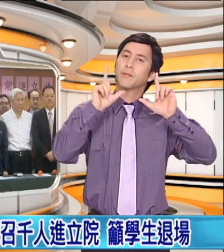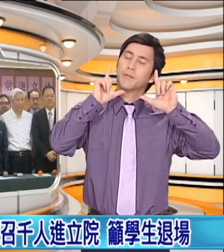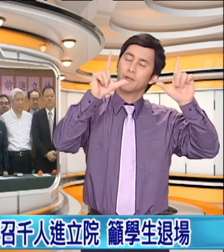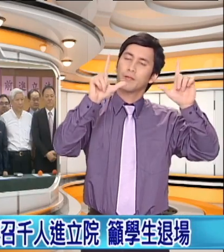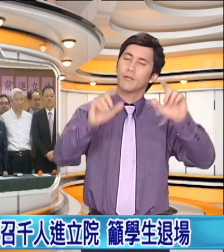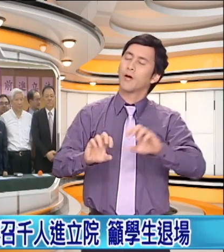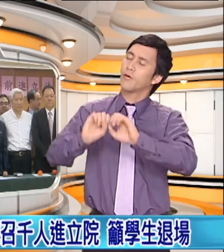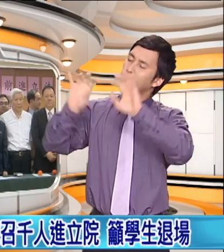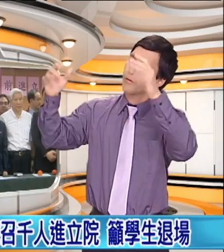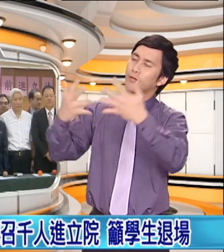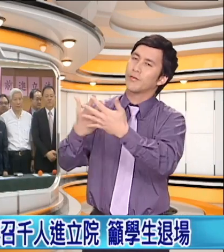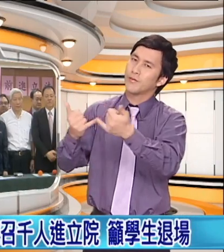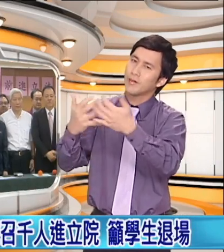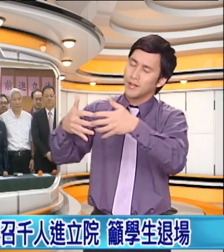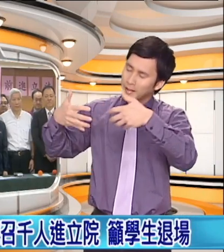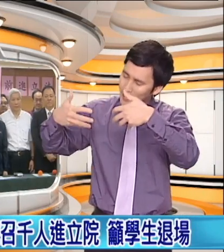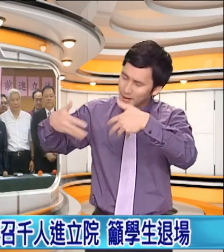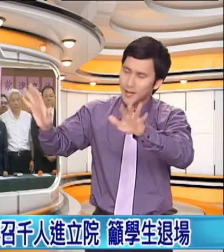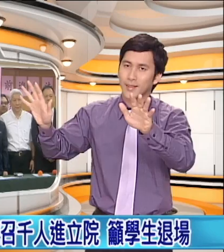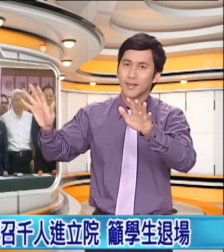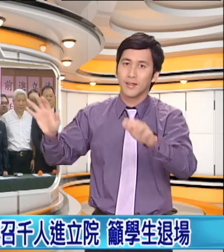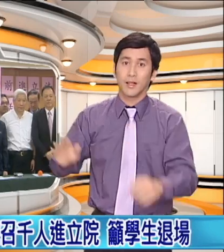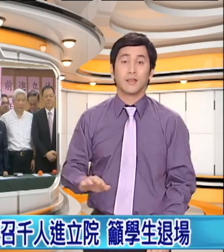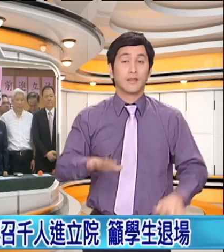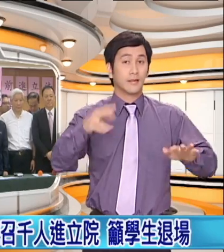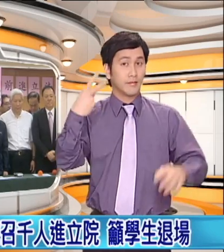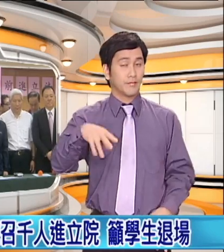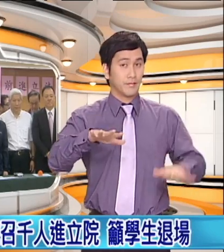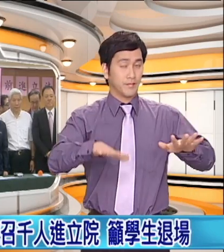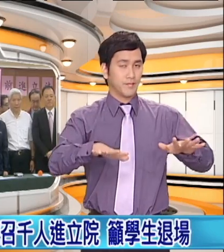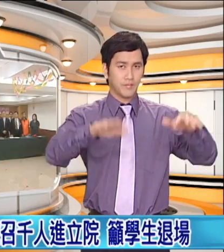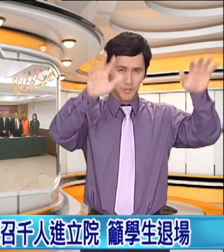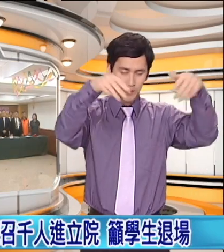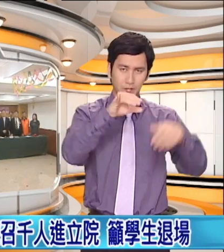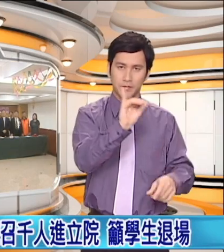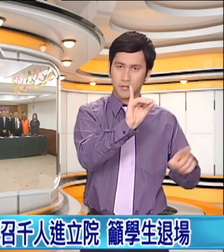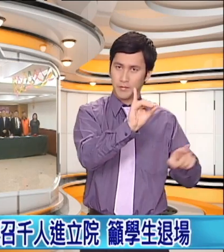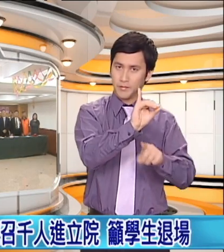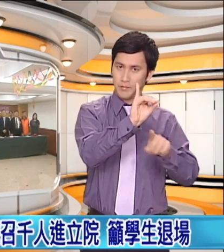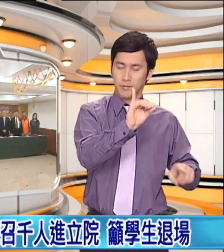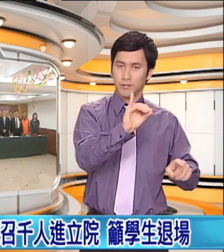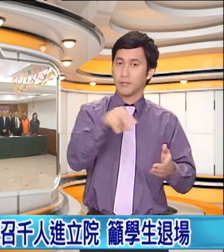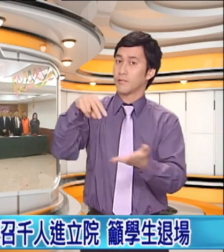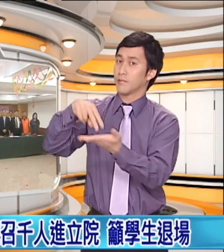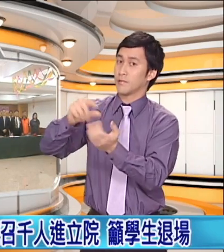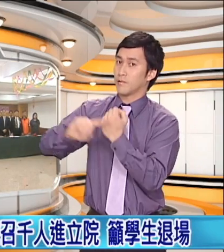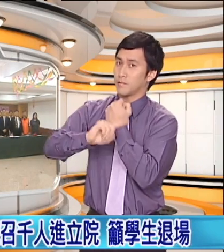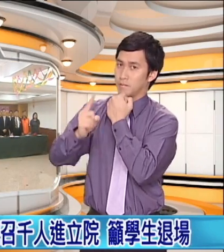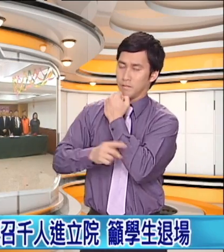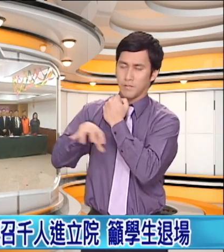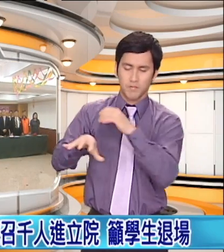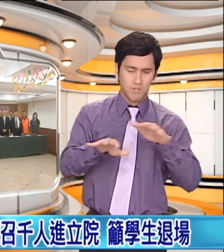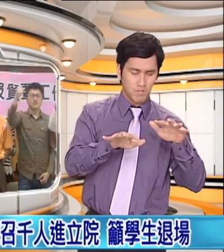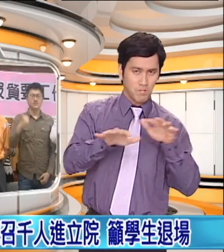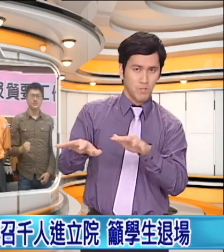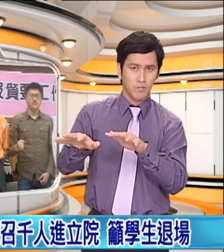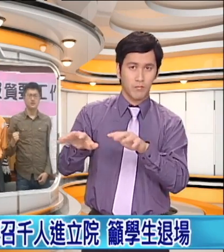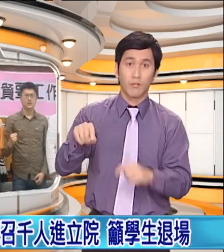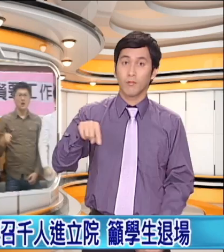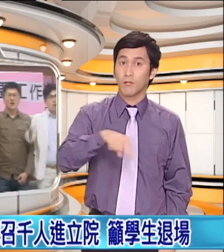学生退出立法院，还将要在今天号召千人前进立院。而特别引